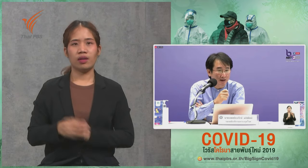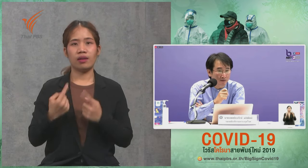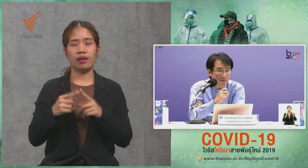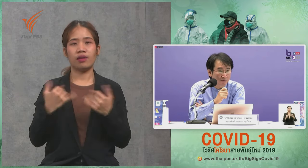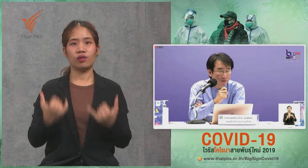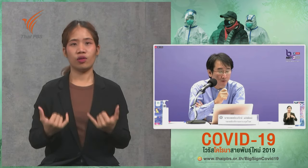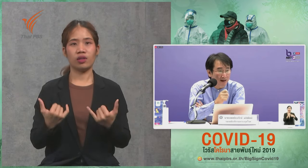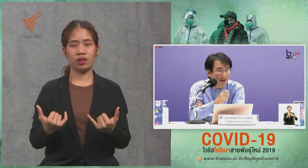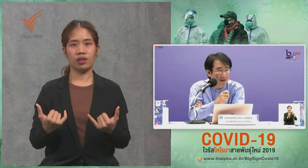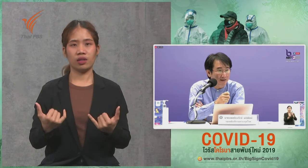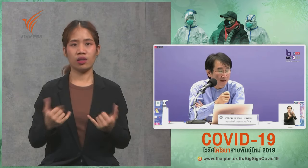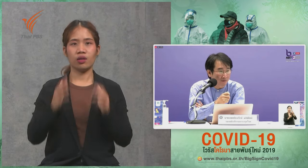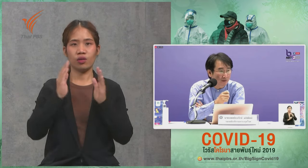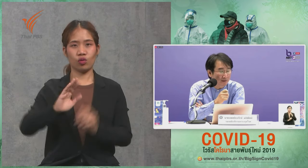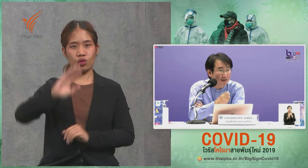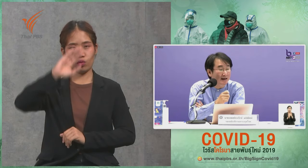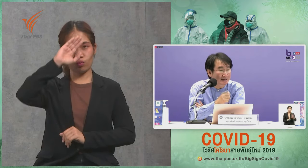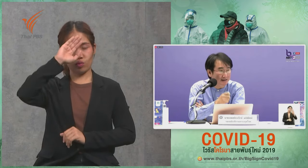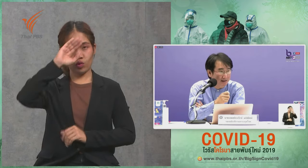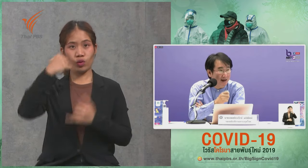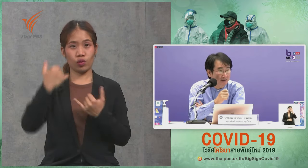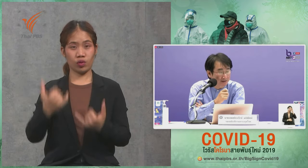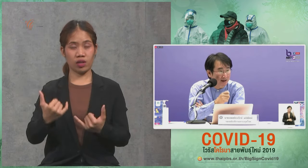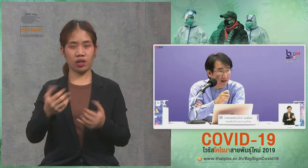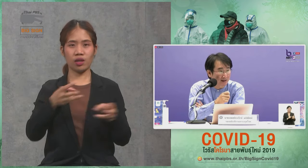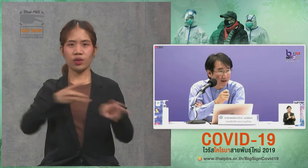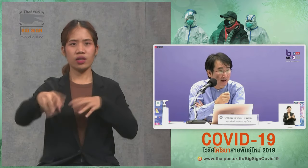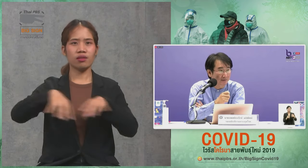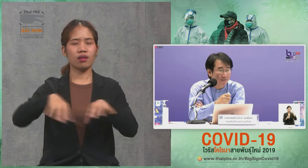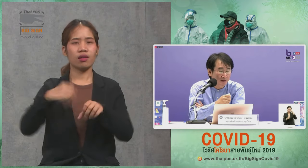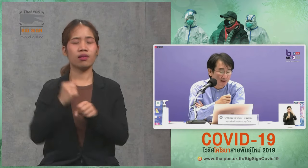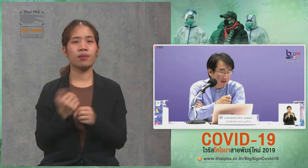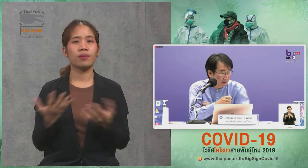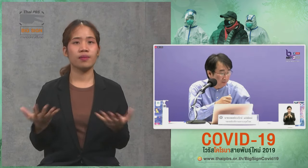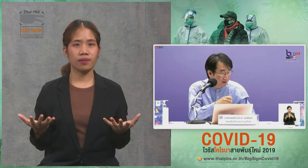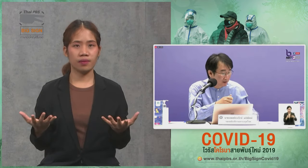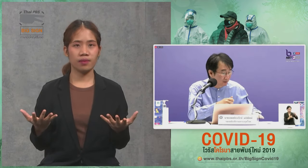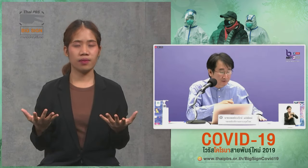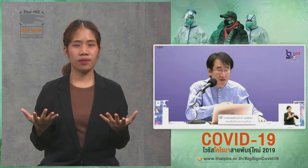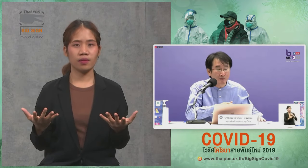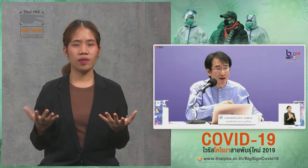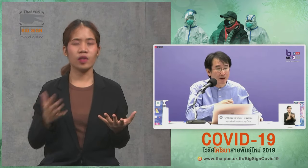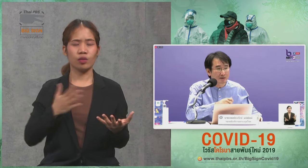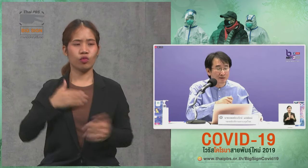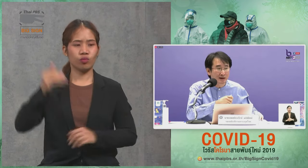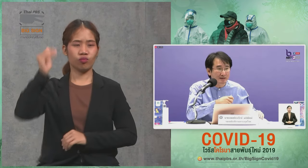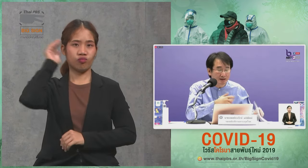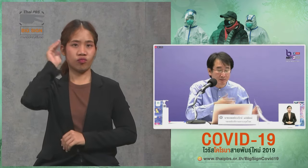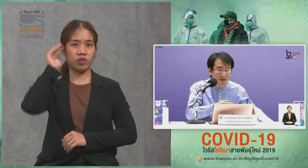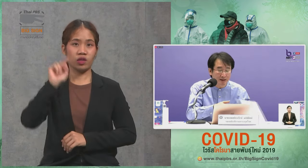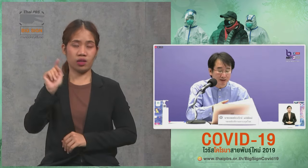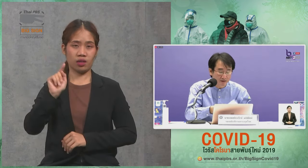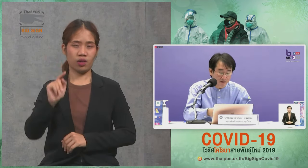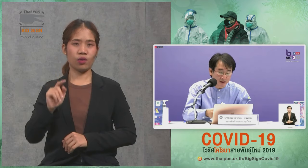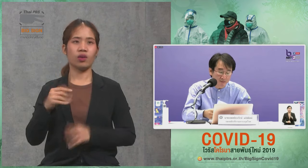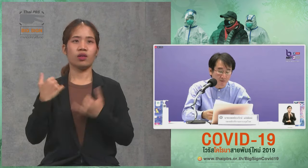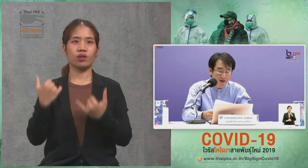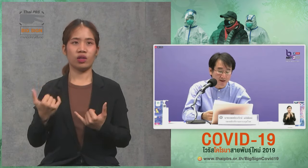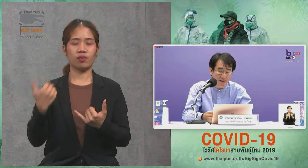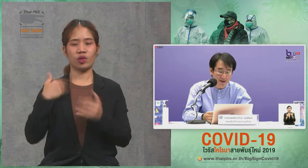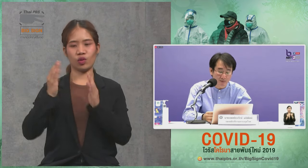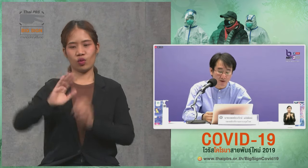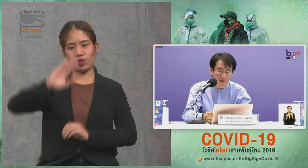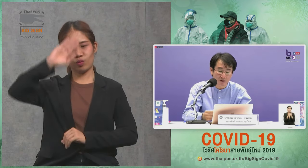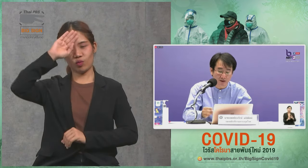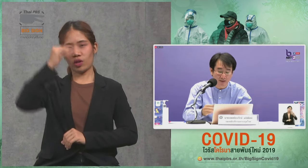ตัวอย่างของผู้ป่วยรายนี้ถามว่าแล้ววิธีการจัดการคืออะไรยังไงนะครับผมเชื่อว่าหลังจากที่มีคนไข้เป็น